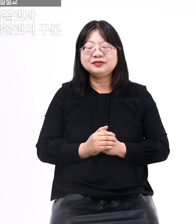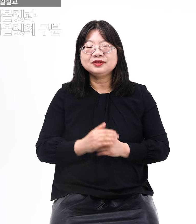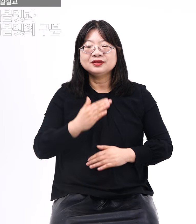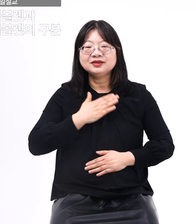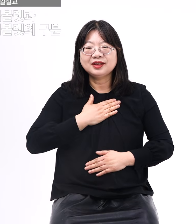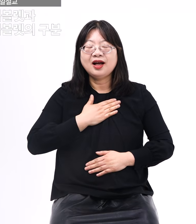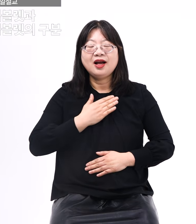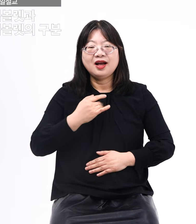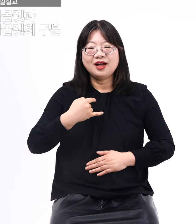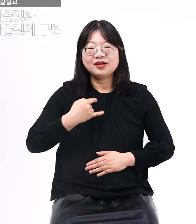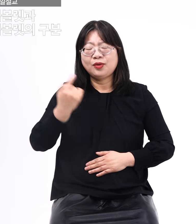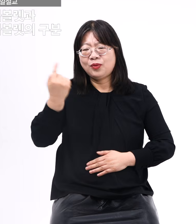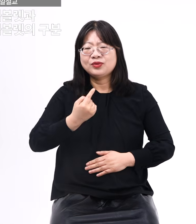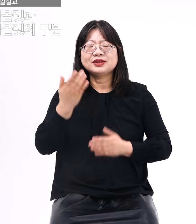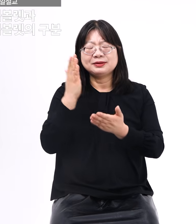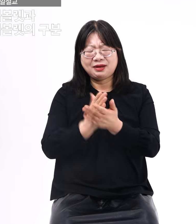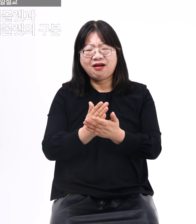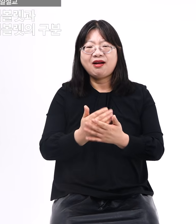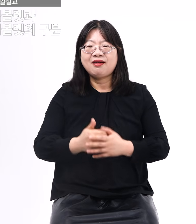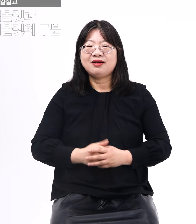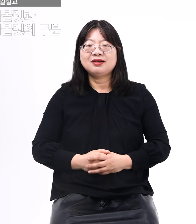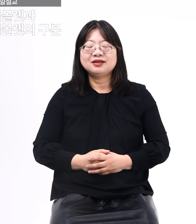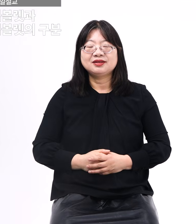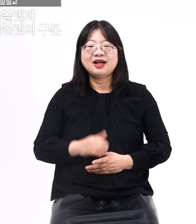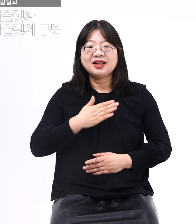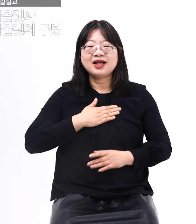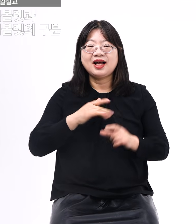나한테 오지 마, 뭐 이런 거. 예?